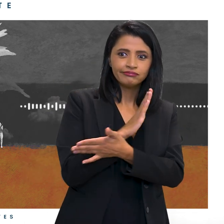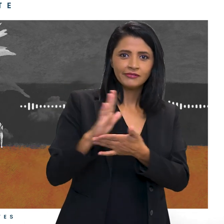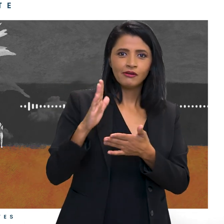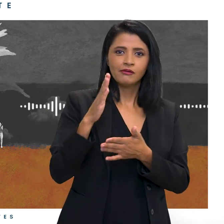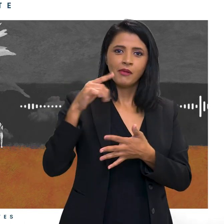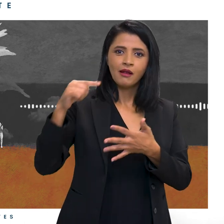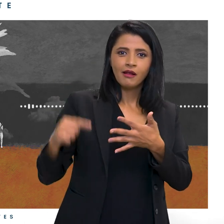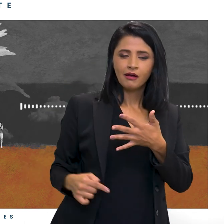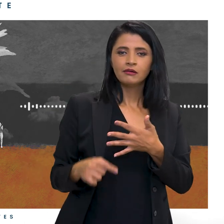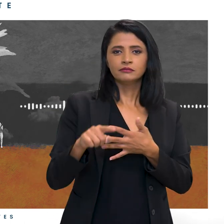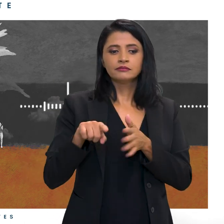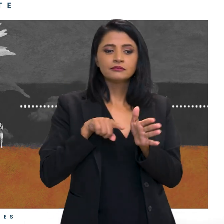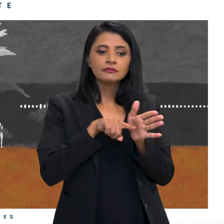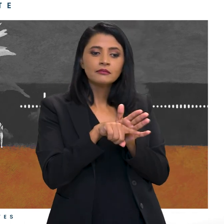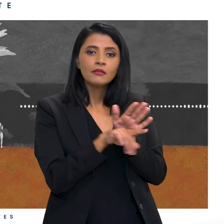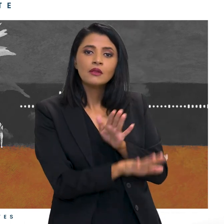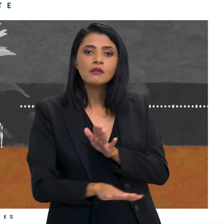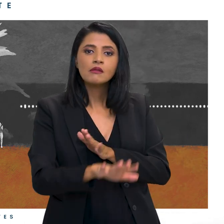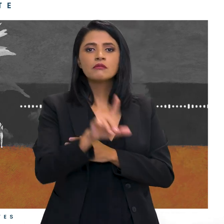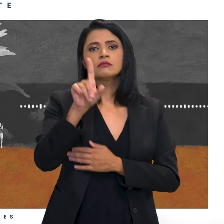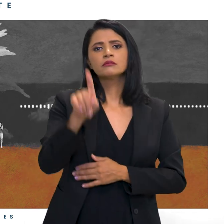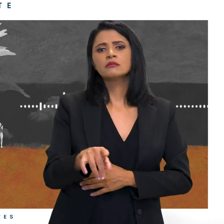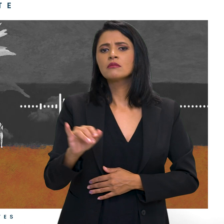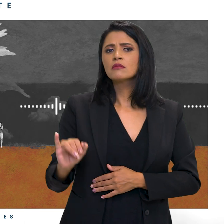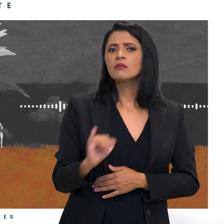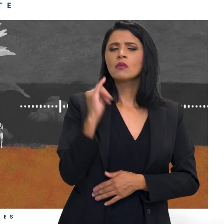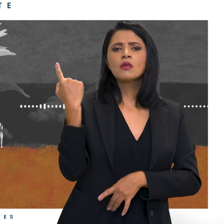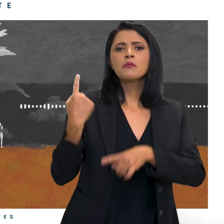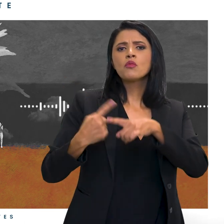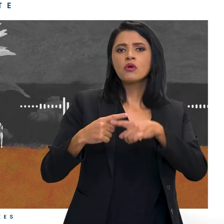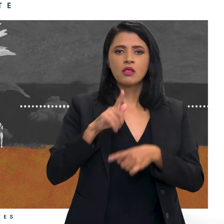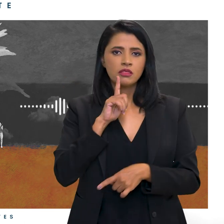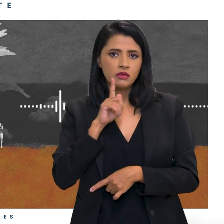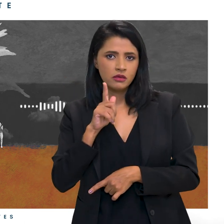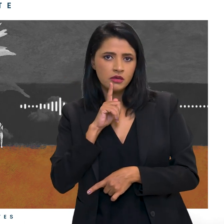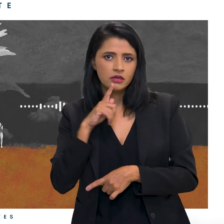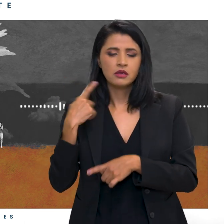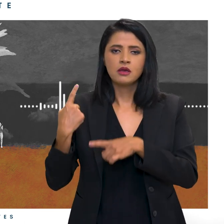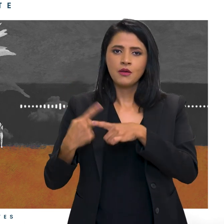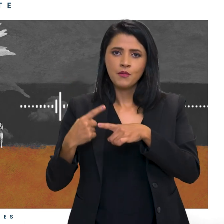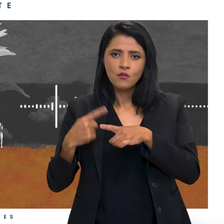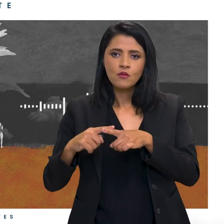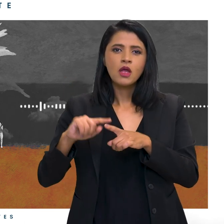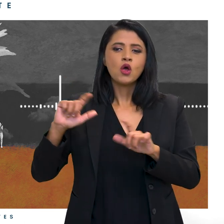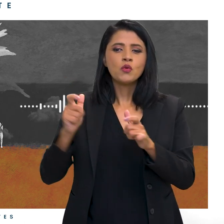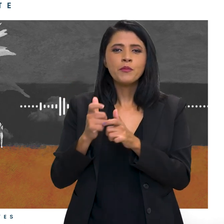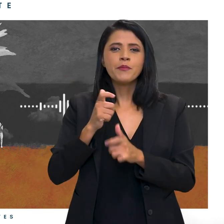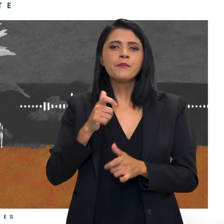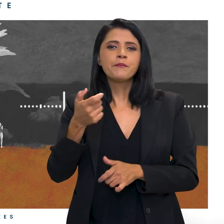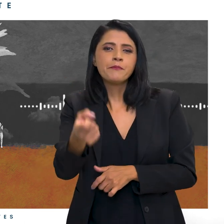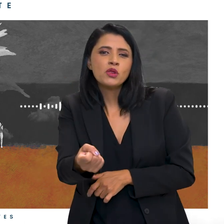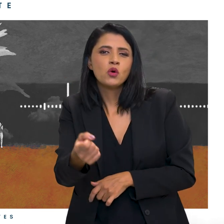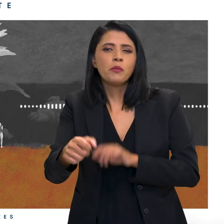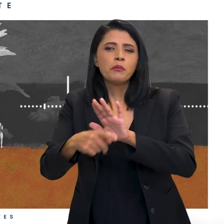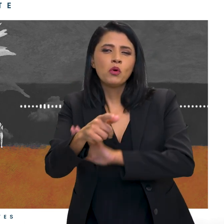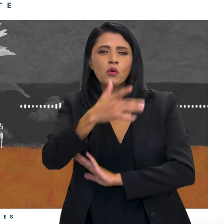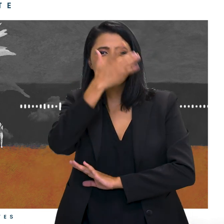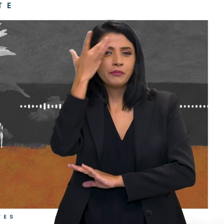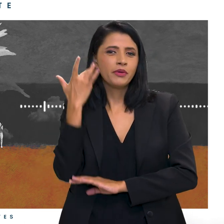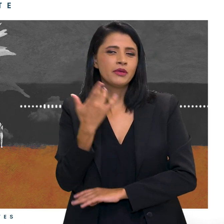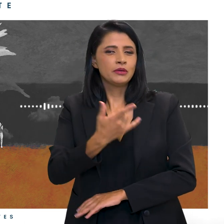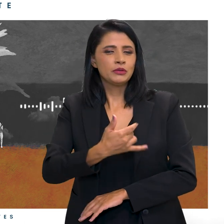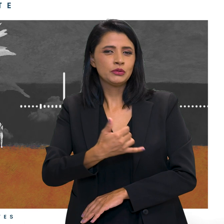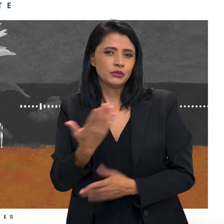caminhos. A pesquisa nessa área é fundamental, exatamente por atingir um número menor de